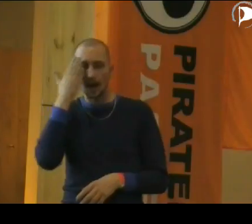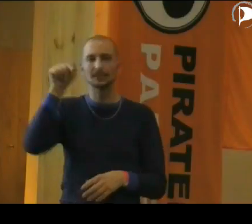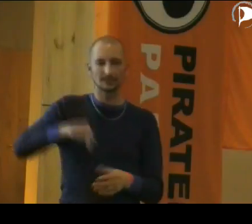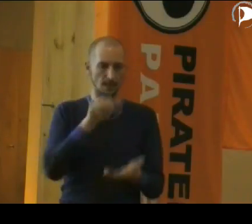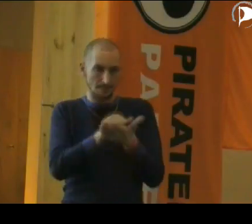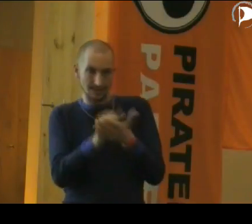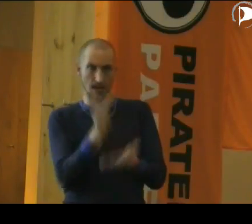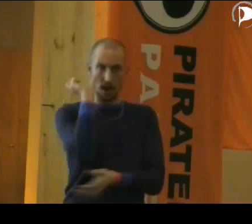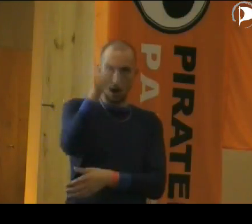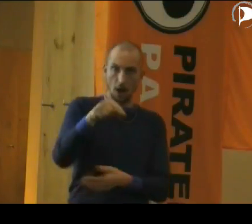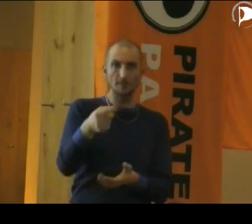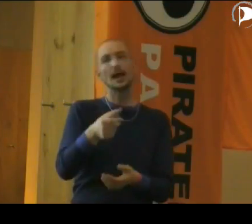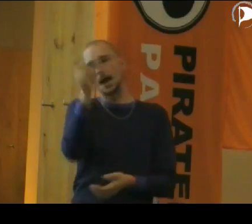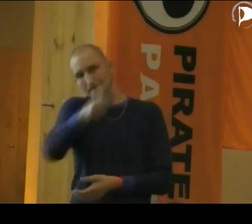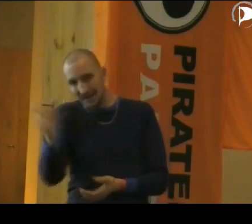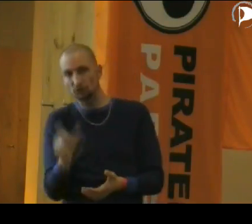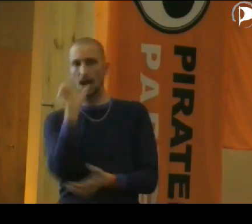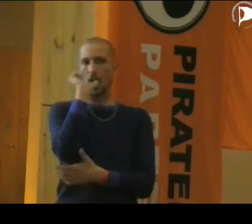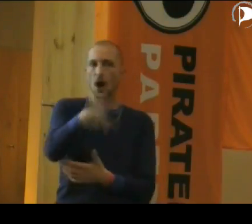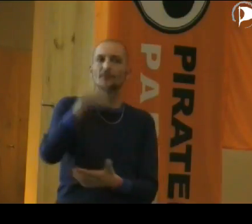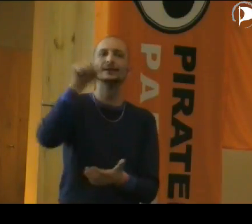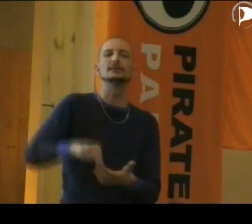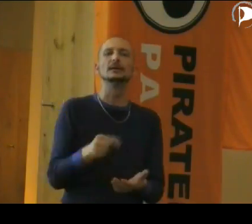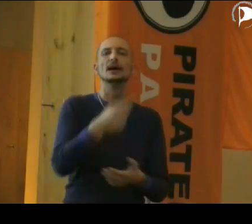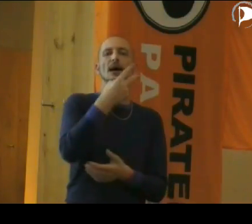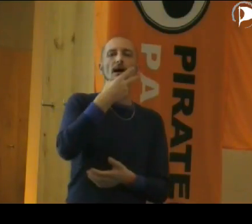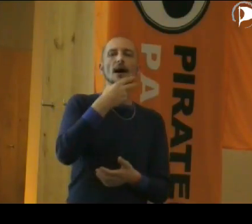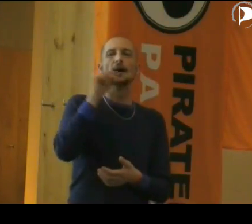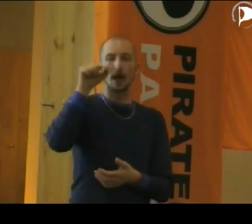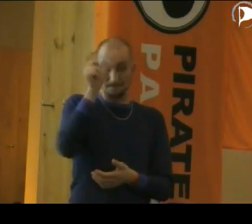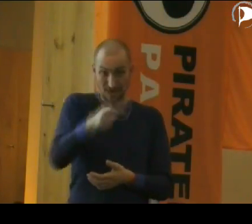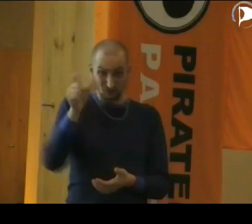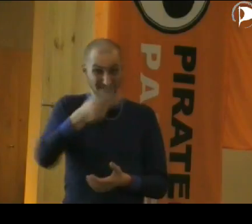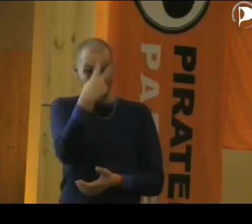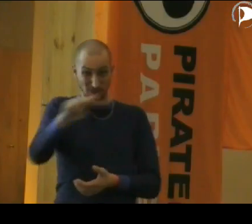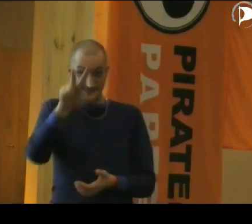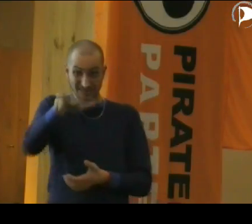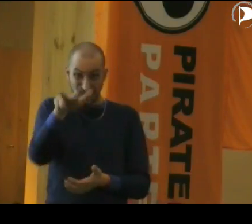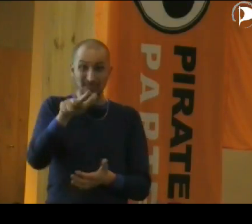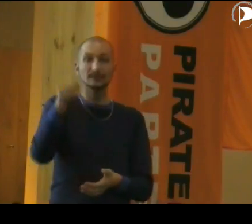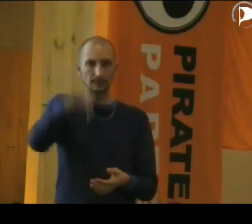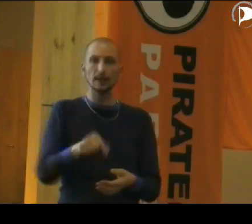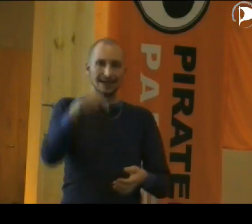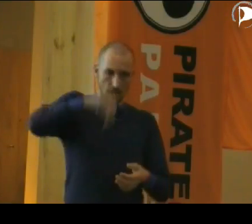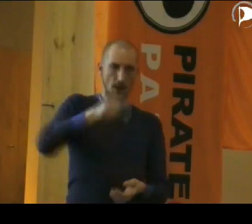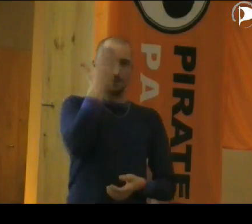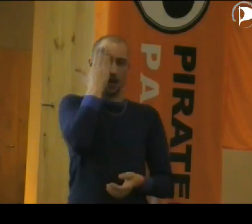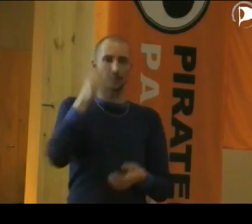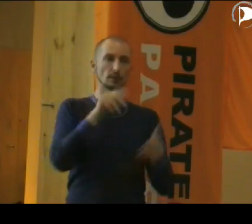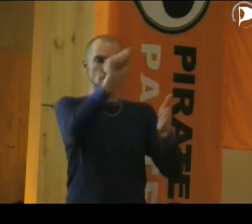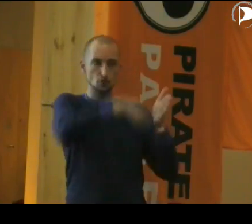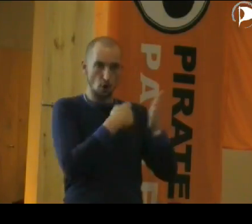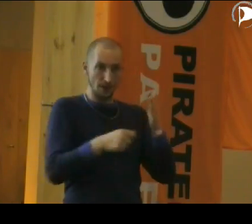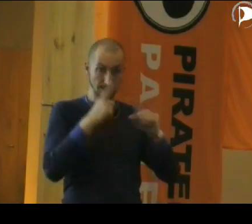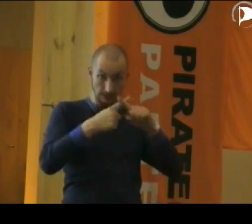unsere standpunkte vertreten kann dass die menschen 2030 bei der bundestagswahl wissen warum sie etwas machen sich nun muss woanders ich möchte